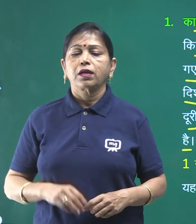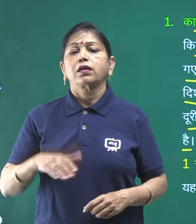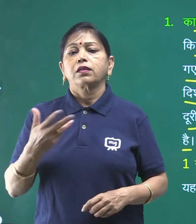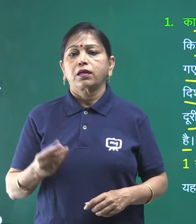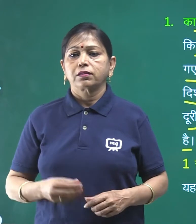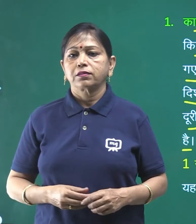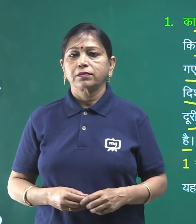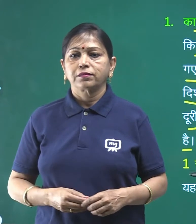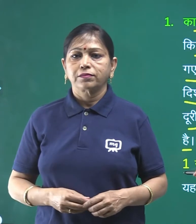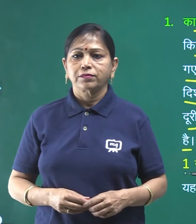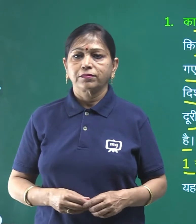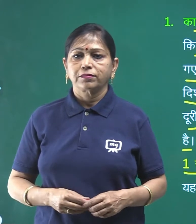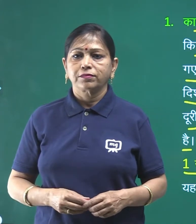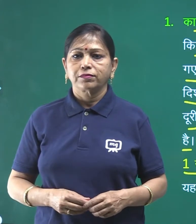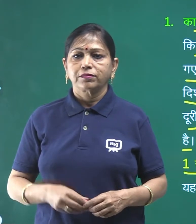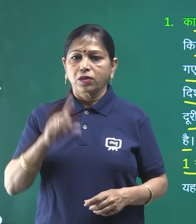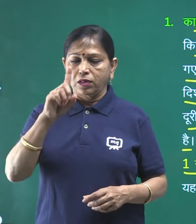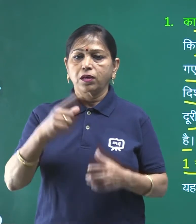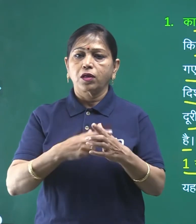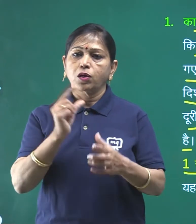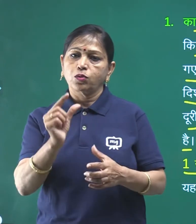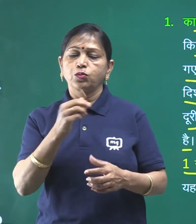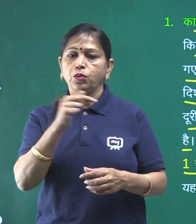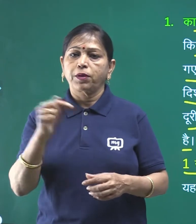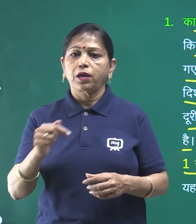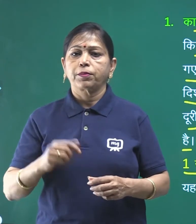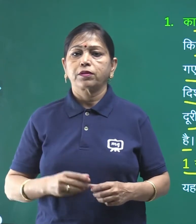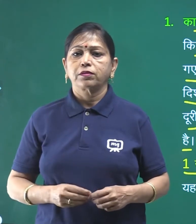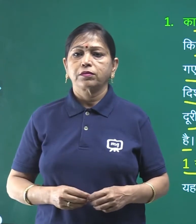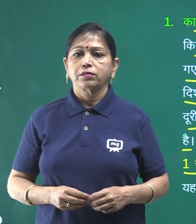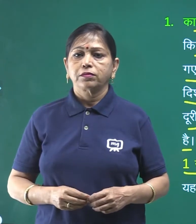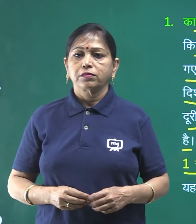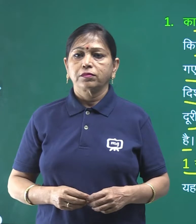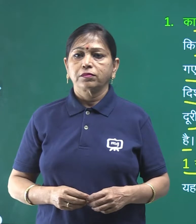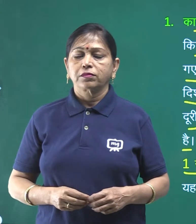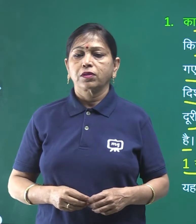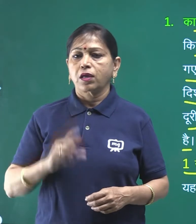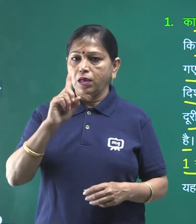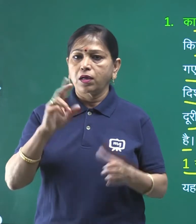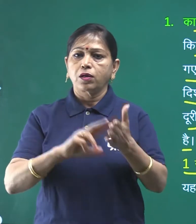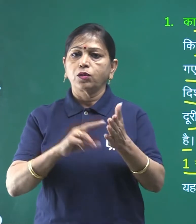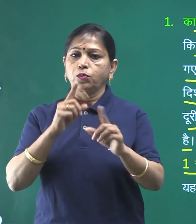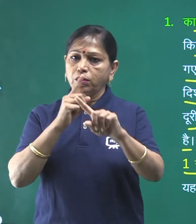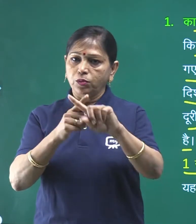अर्थात 1 जूल बराबर 1 न्यूटन गुणा